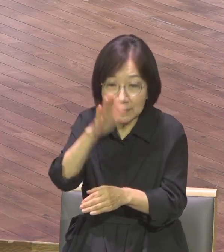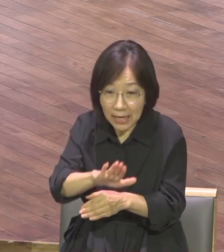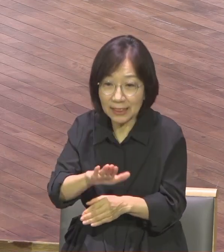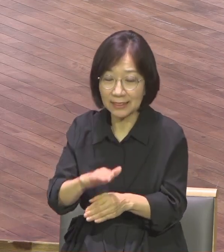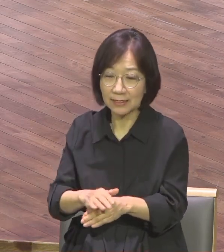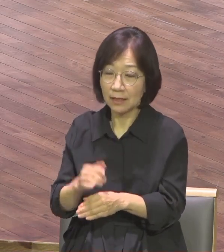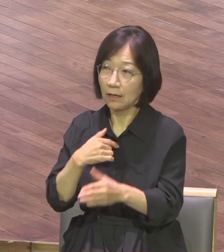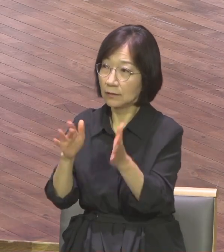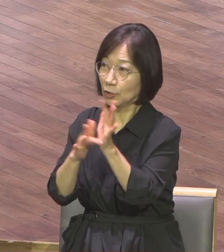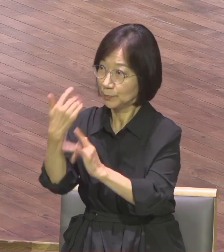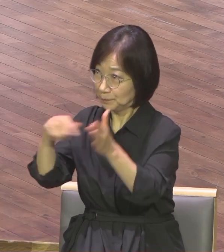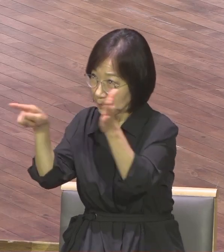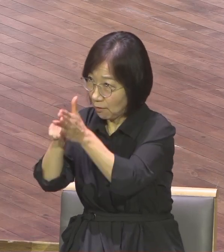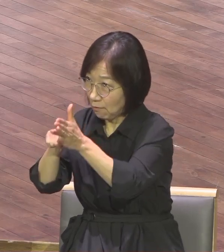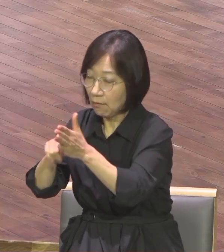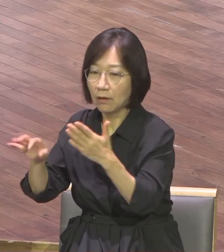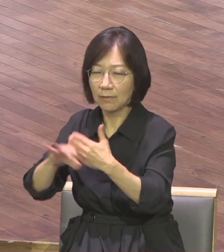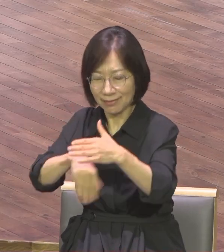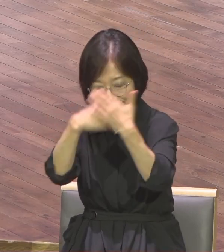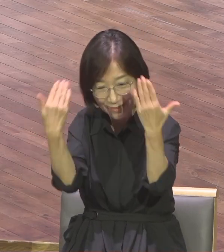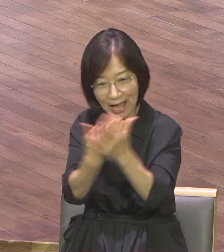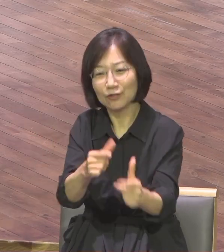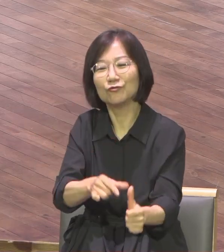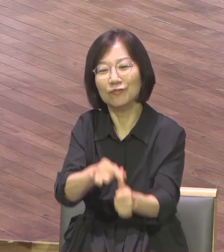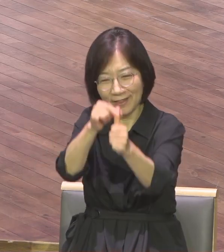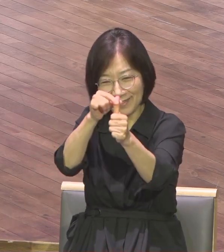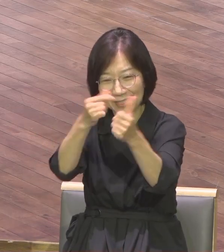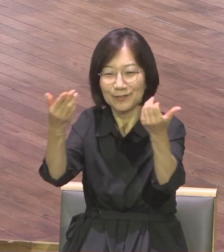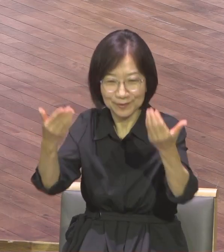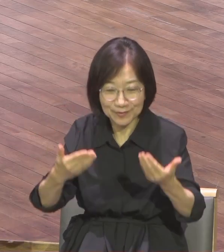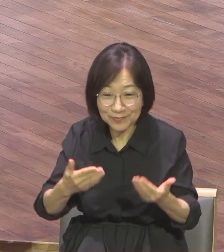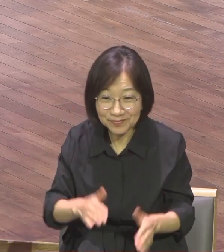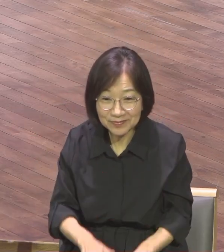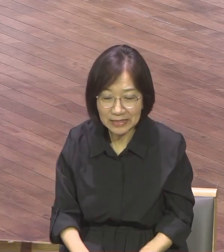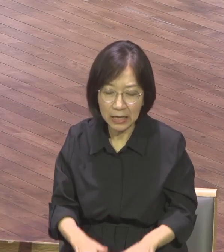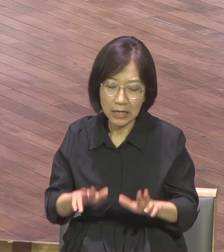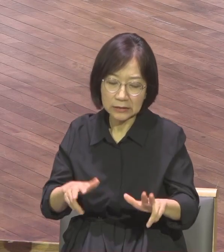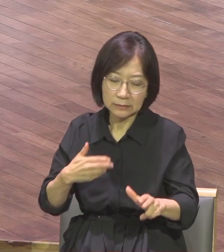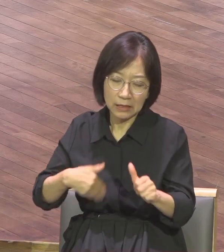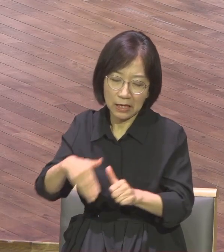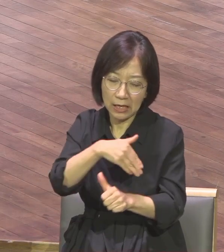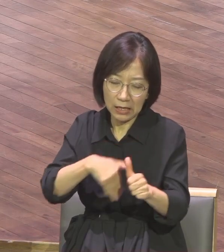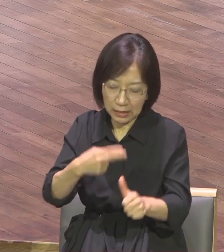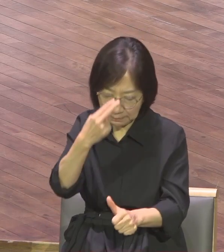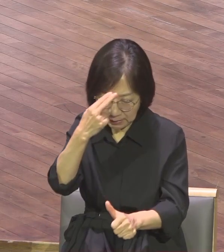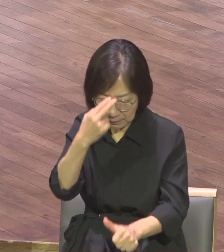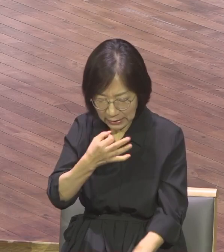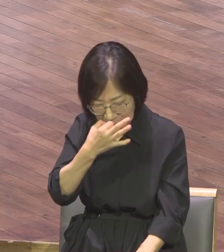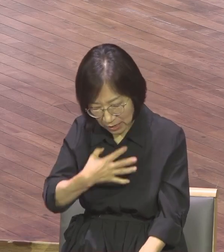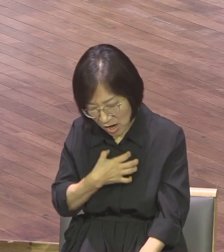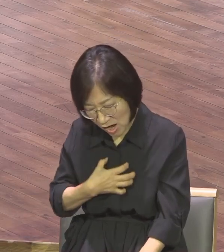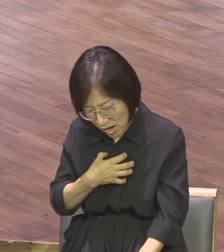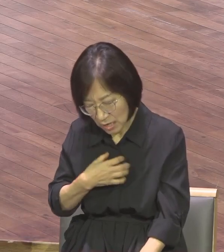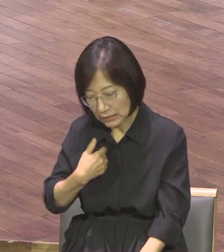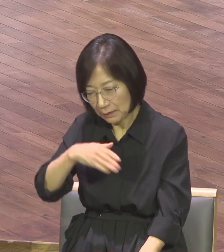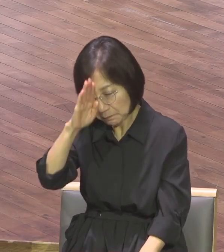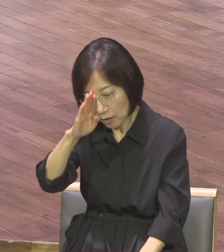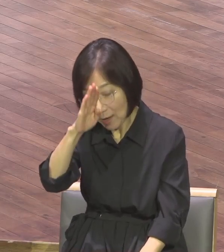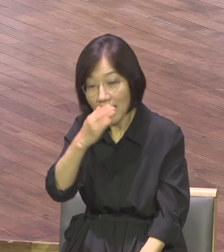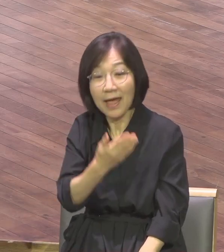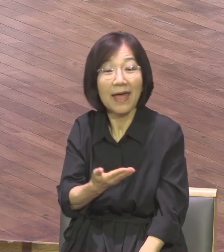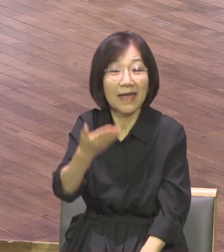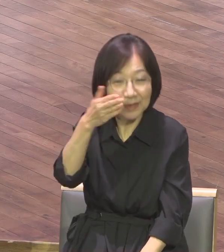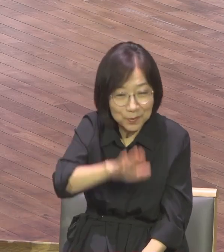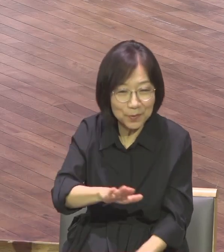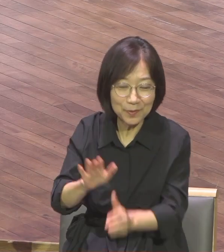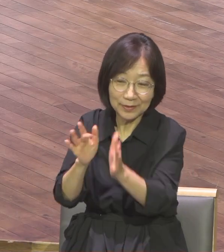다 구원받았어요. 지금 행편이 엄청나게 어렵고 힘들고 아픈 것이 많다 할지라도 예수